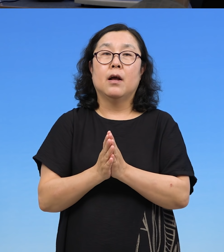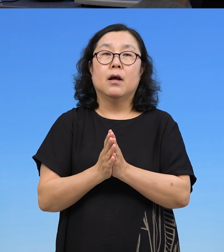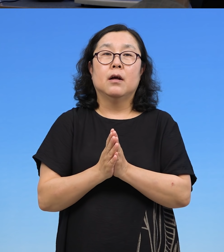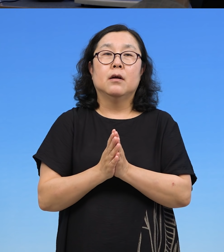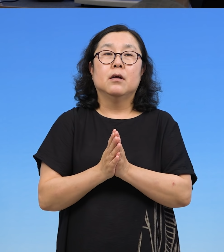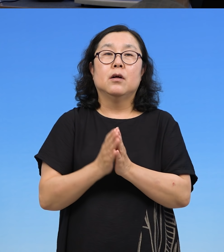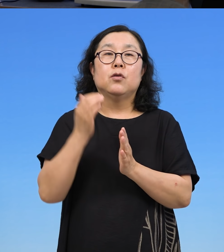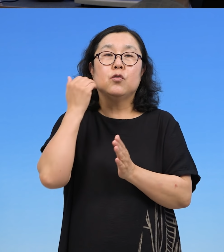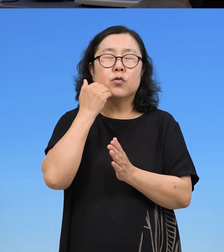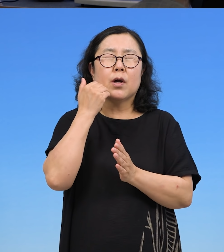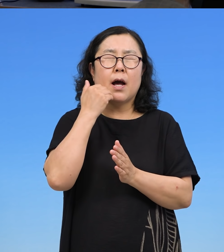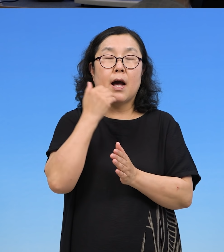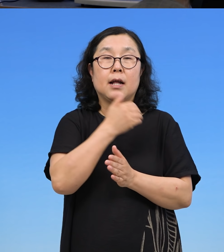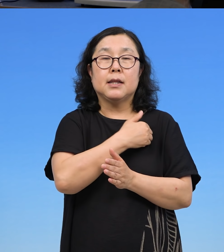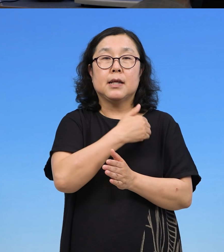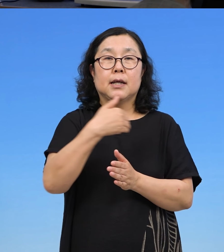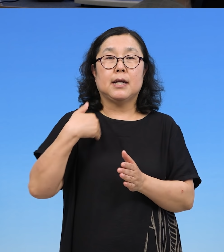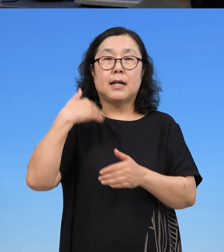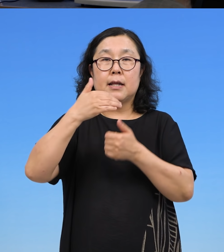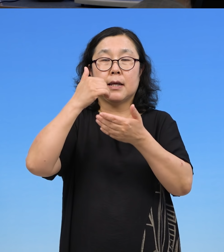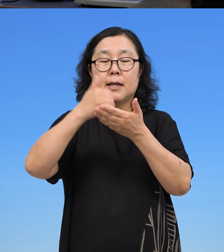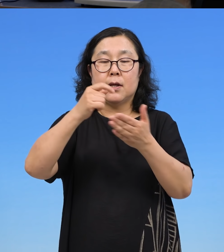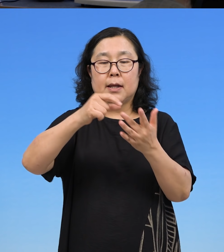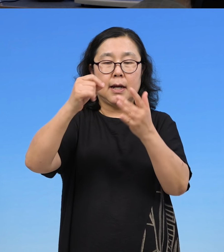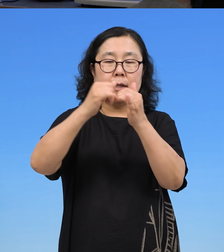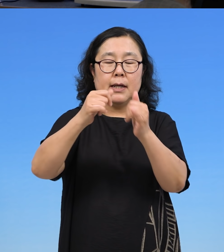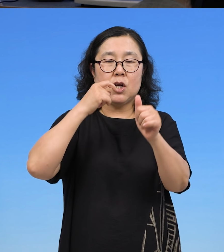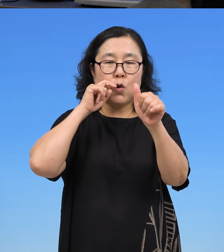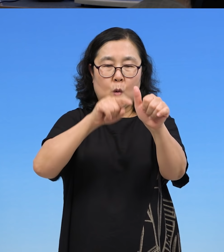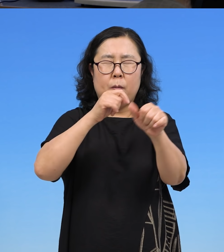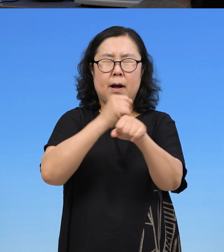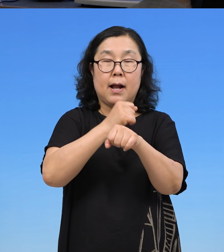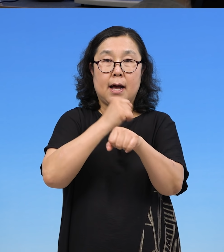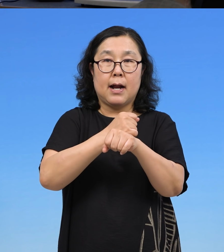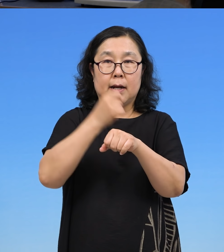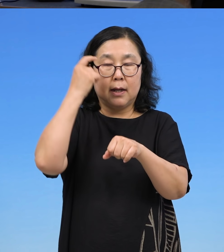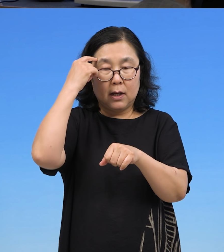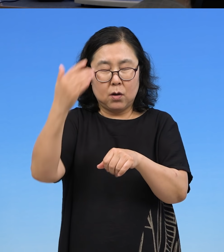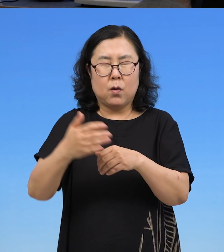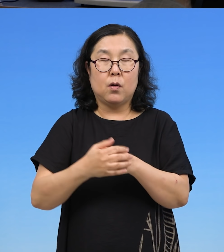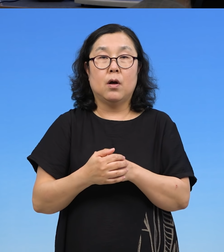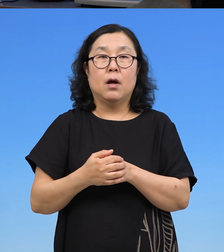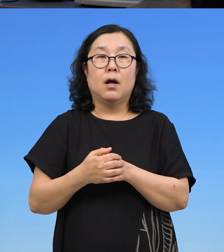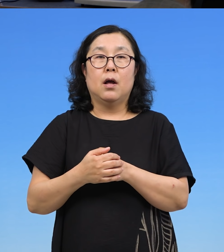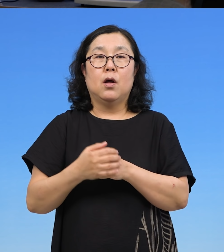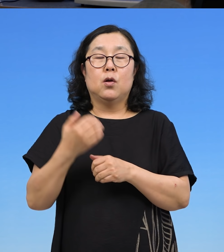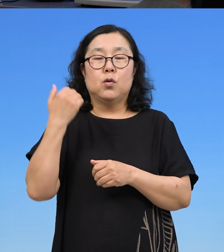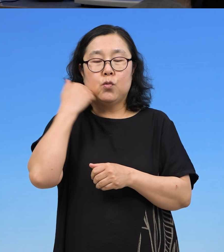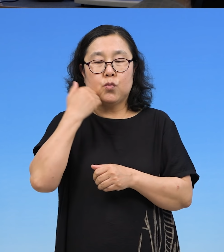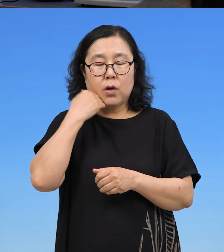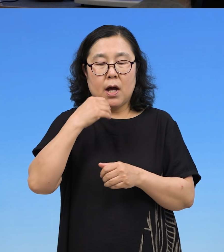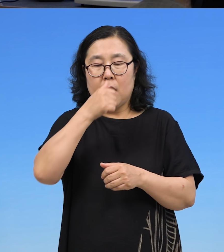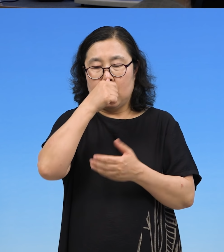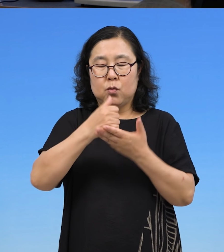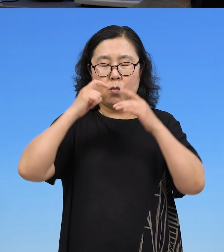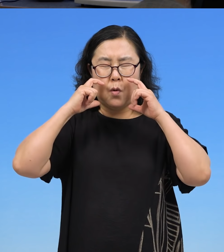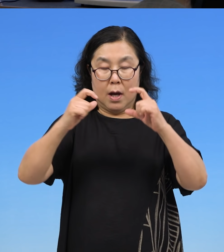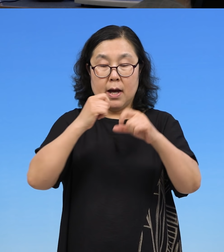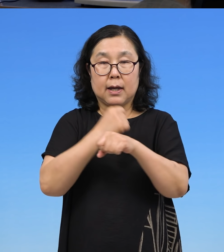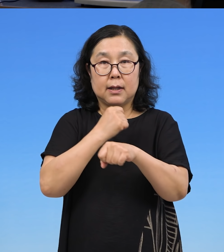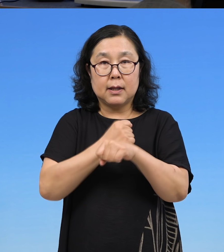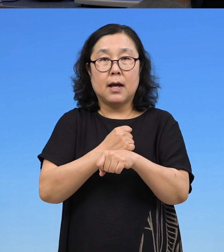로마스 8장 33절 누가 능히 하나님께서 택하신 자들을 고발하리요 또 34절 누가 정죄하리요